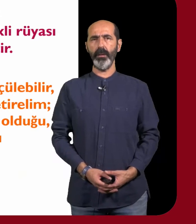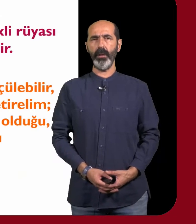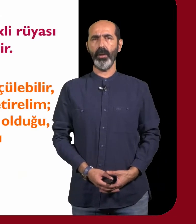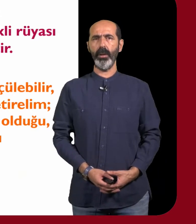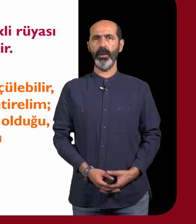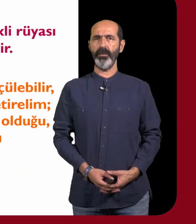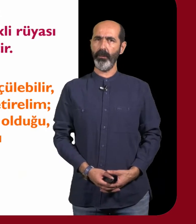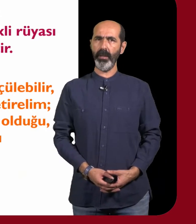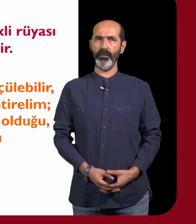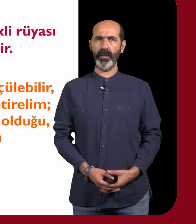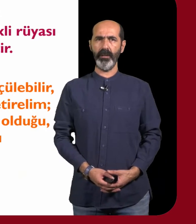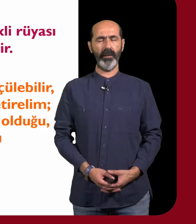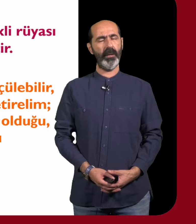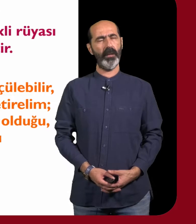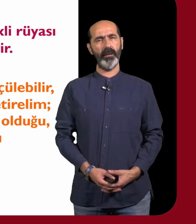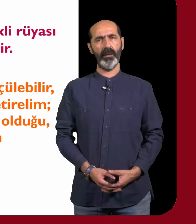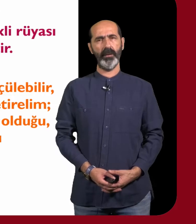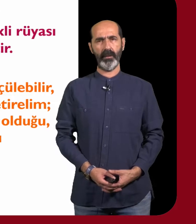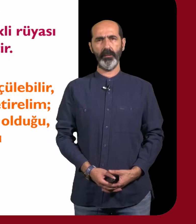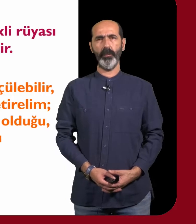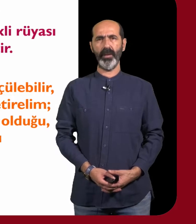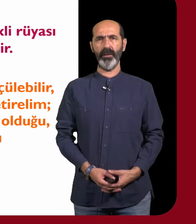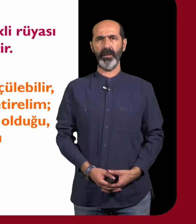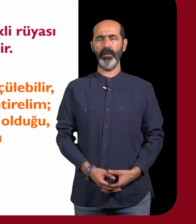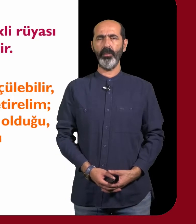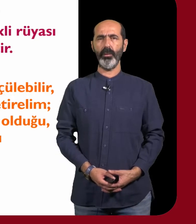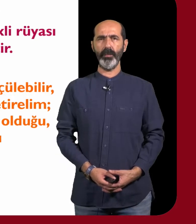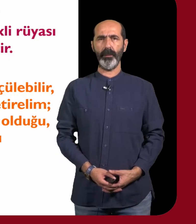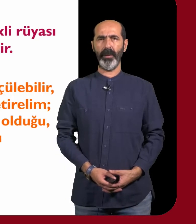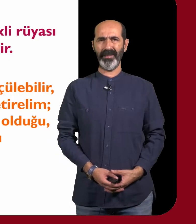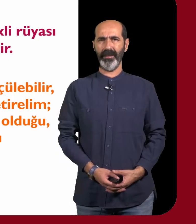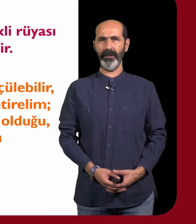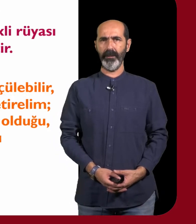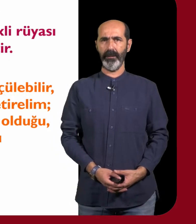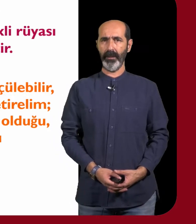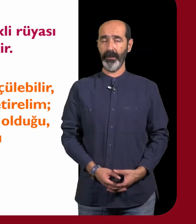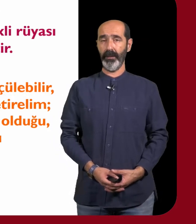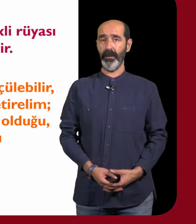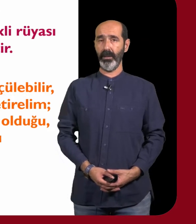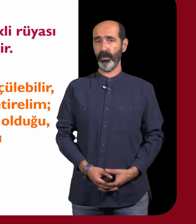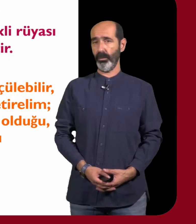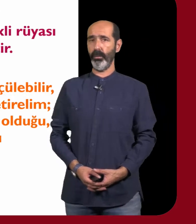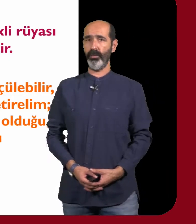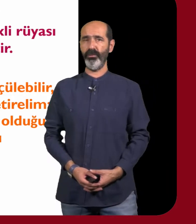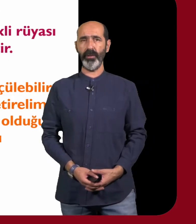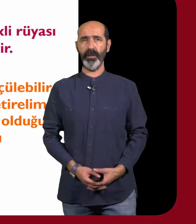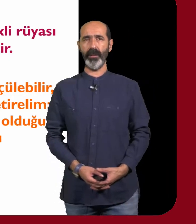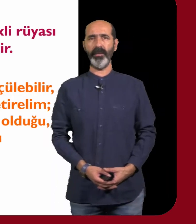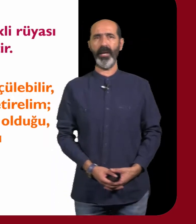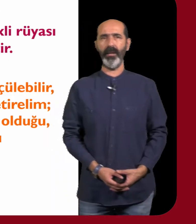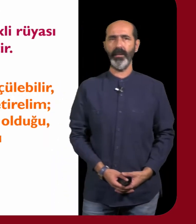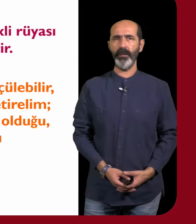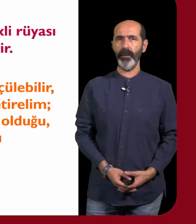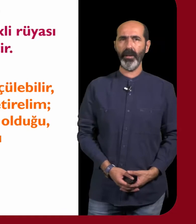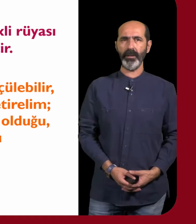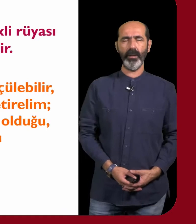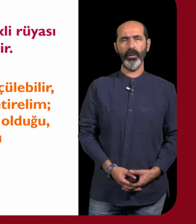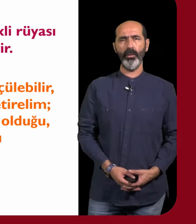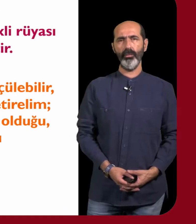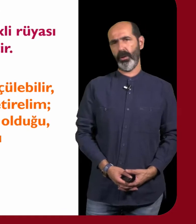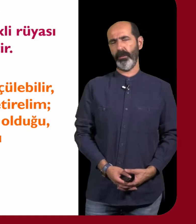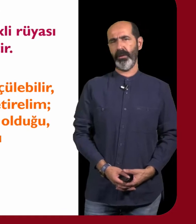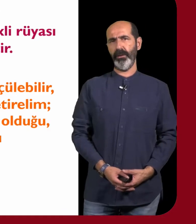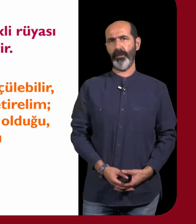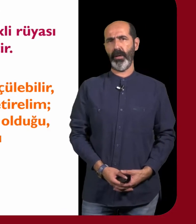gonfreville zaman üzerinde ve takvim üzerinde bir yorum yaparken yani kronoloji üzerinde bir değerlendirme